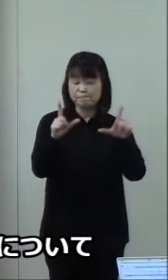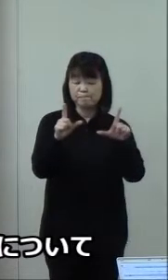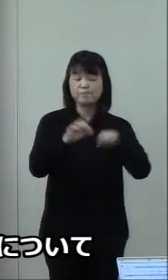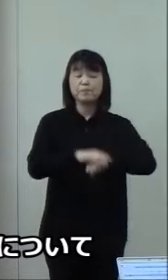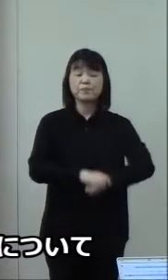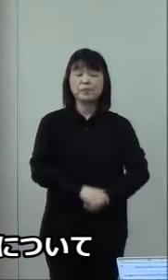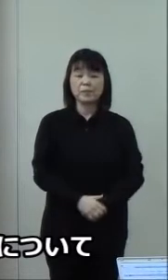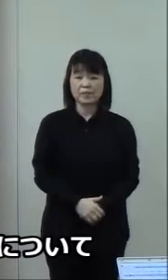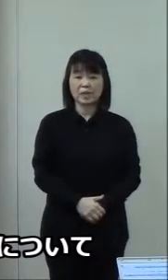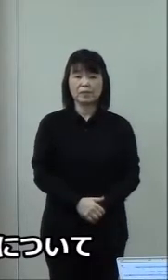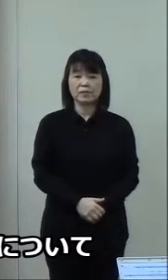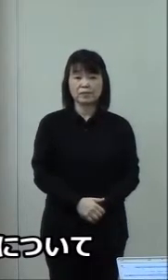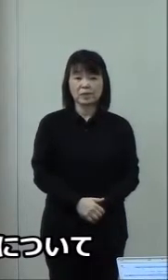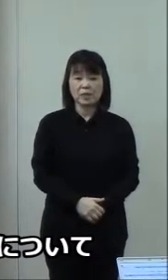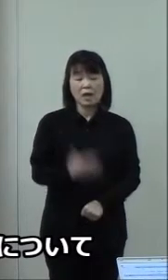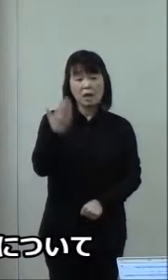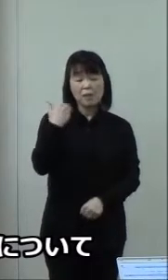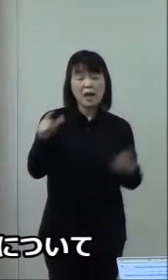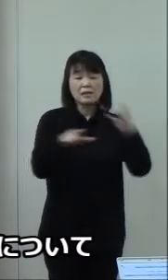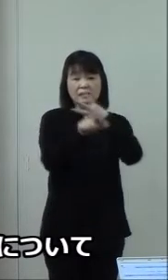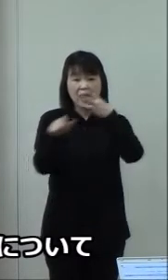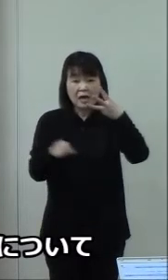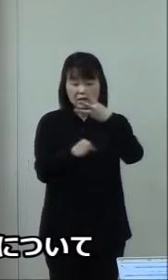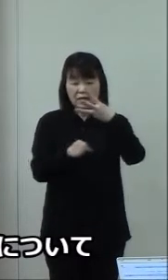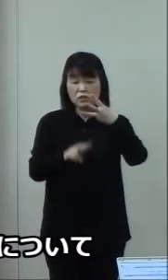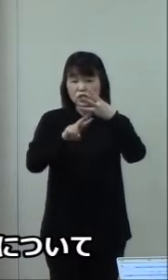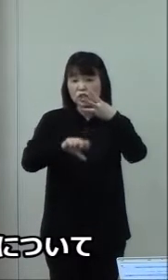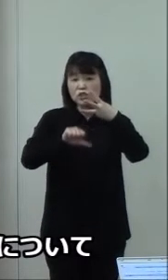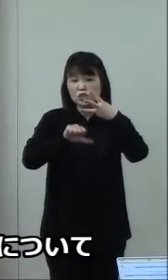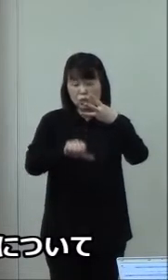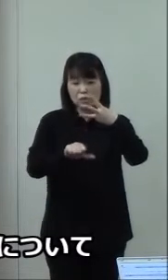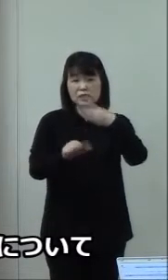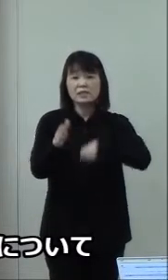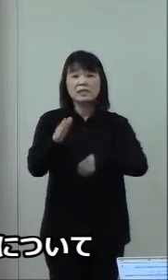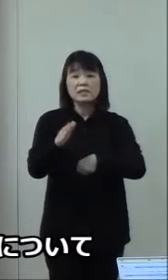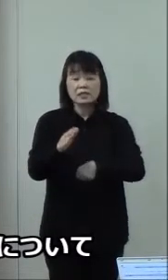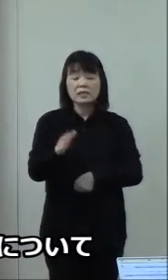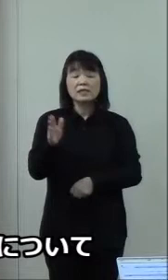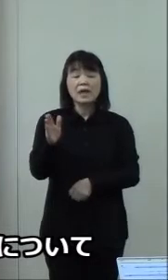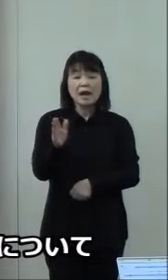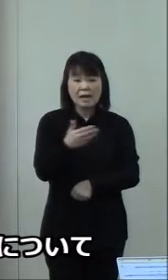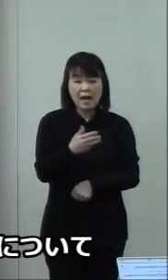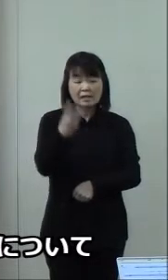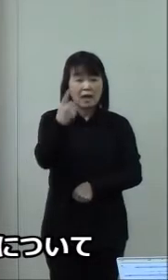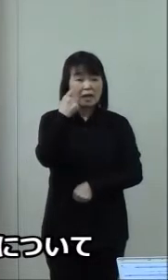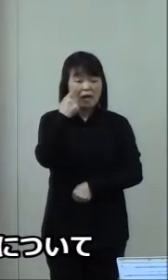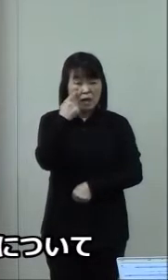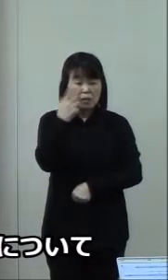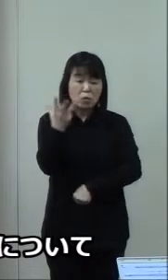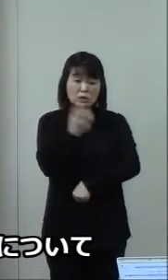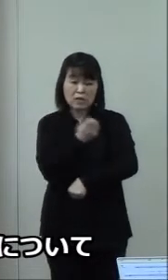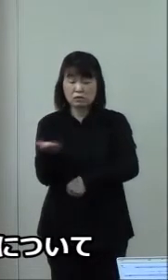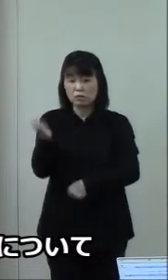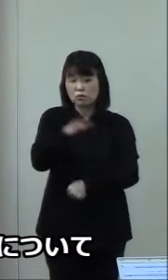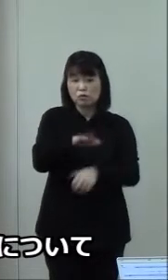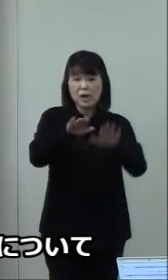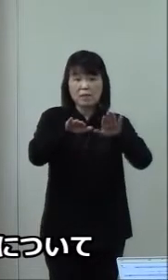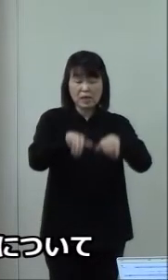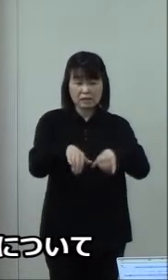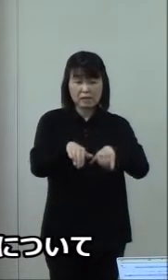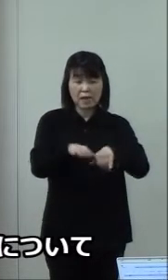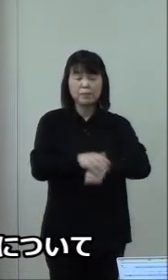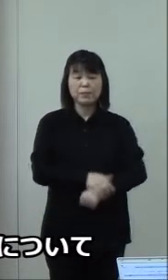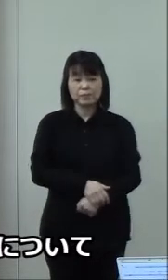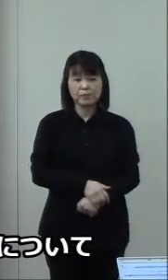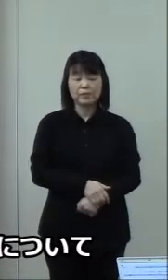これらの方については3月25日から3回目の接種の対象とされたということでありまして、接種は19歳以